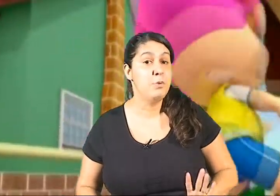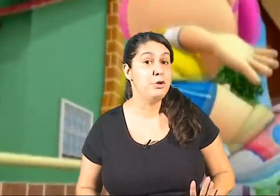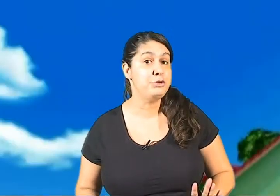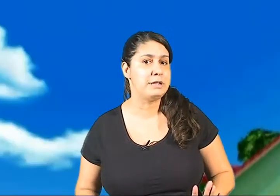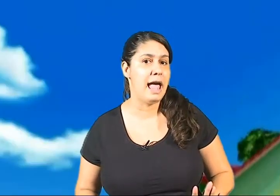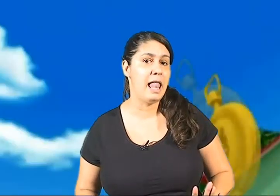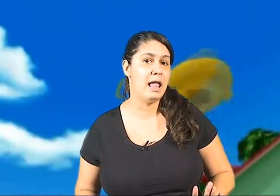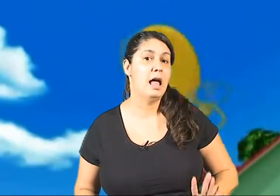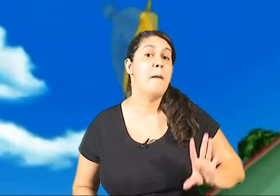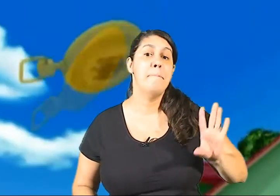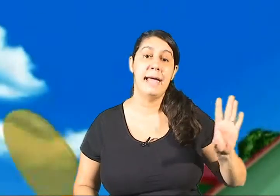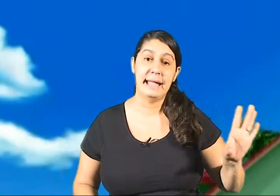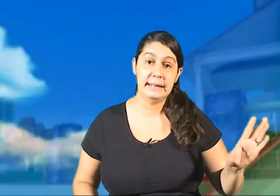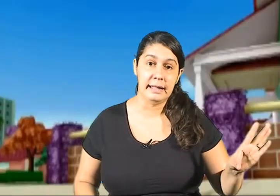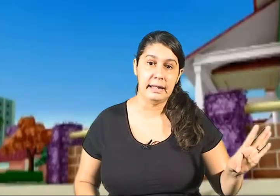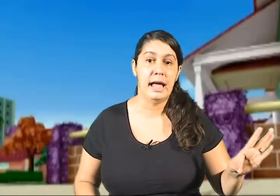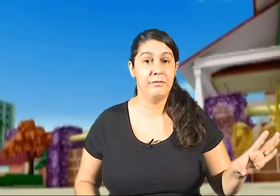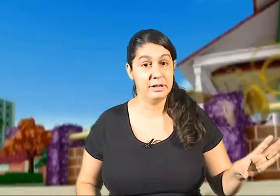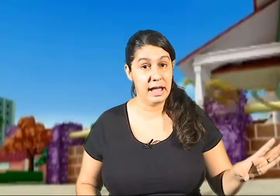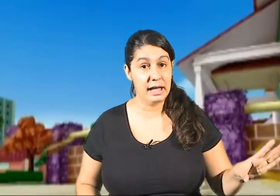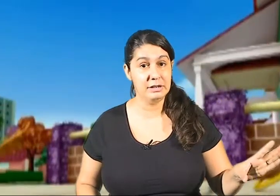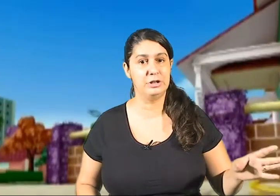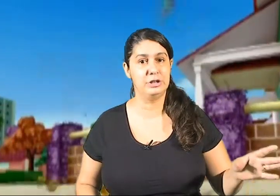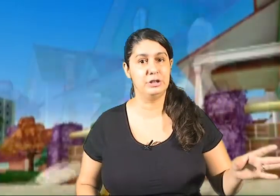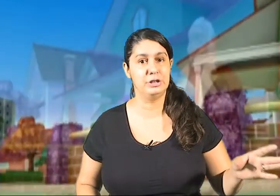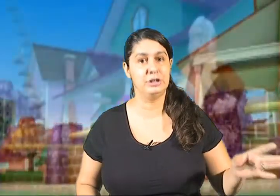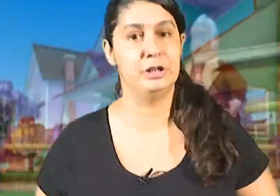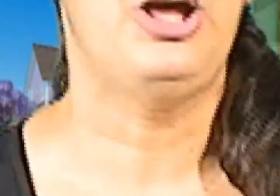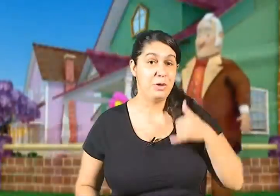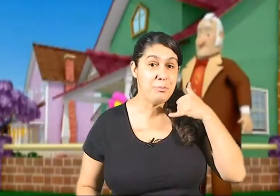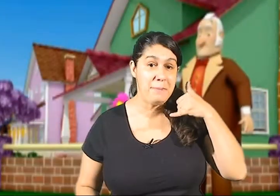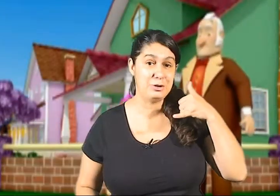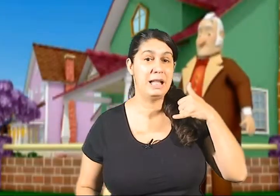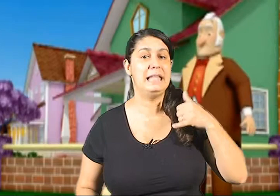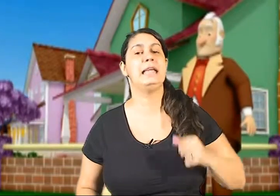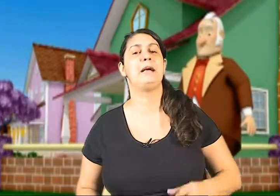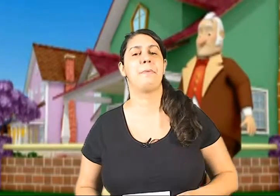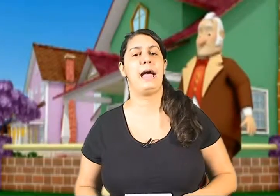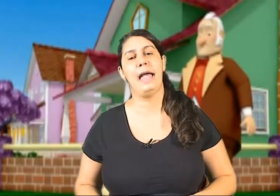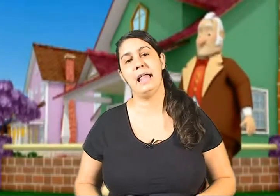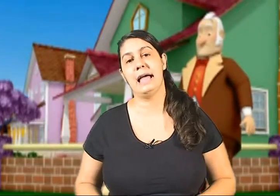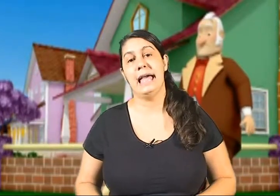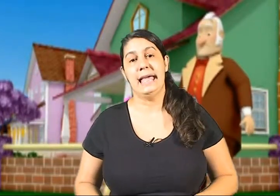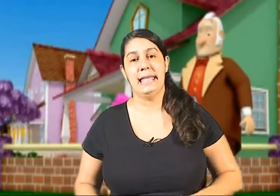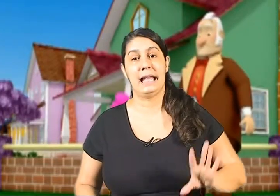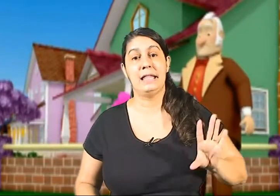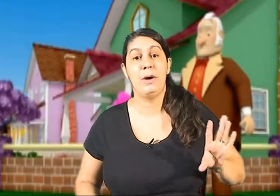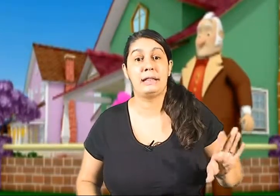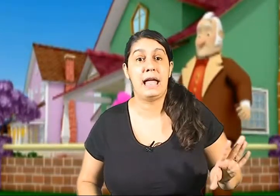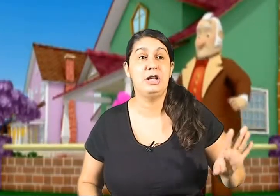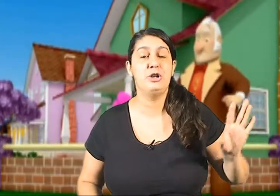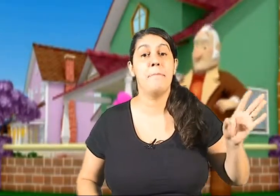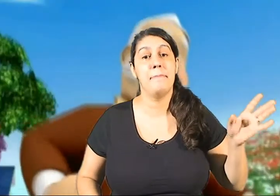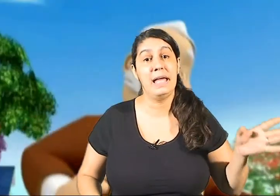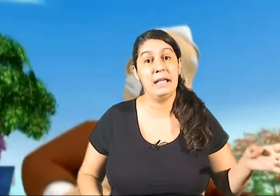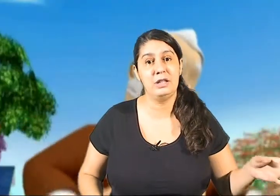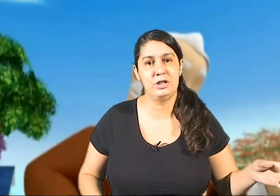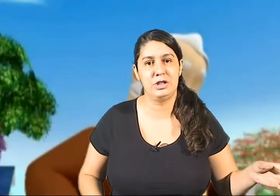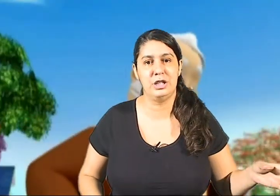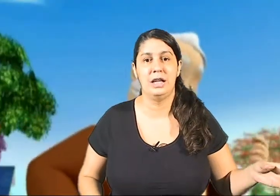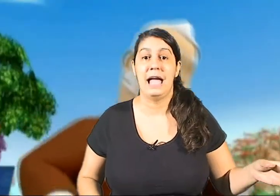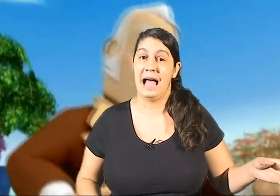que muitos dela mentem É verdade quando uma pessoa liga para ela e ela não atende